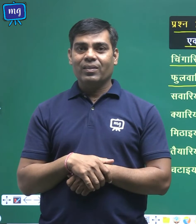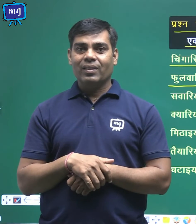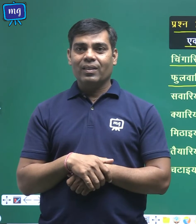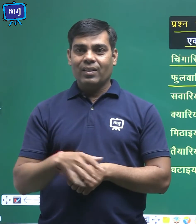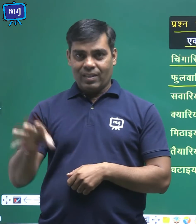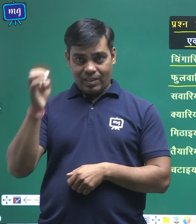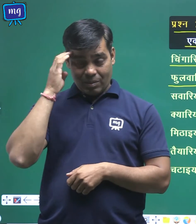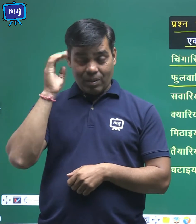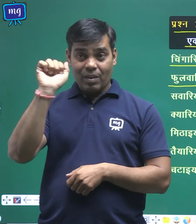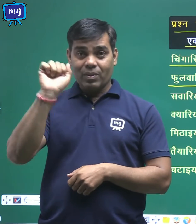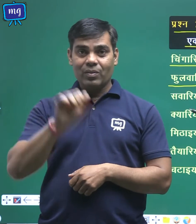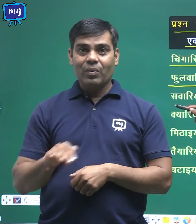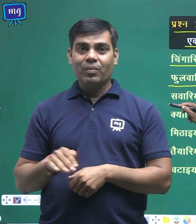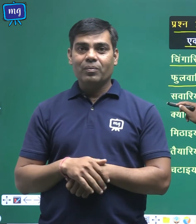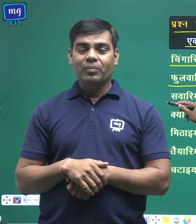समझ में आया बच्चों?